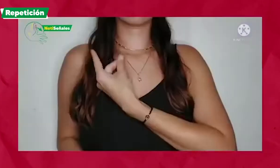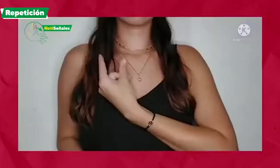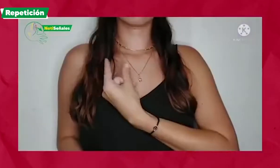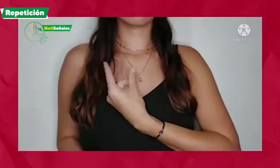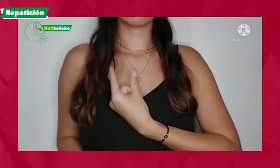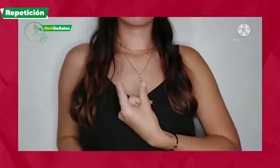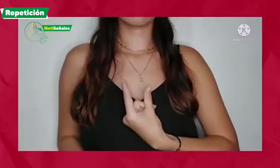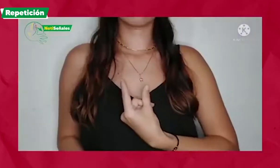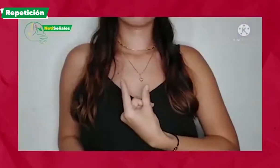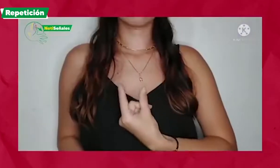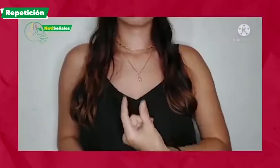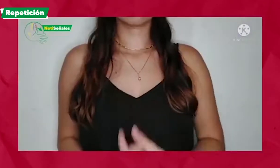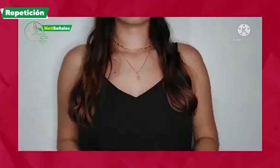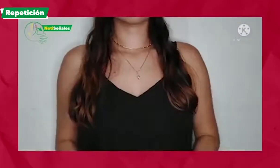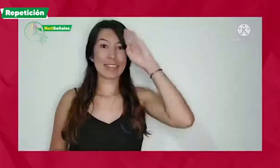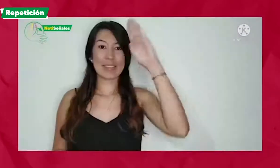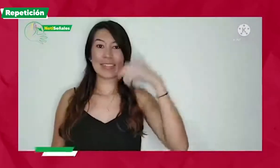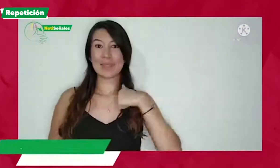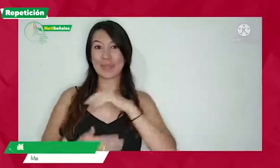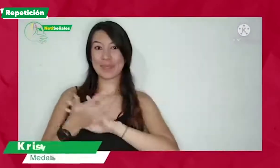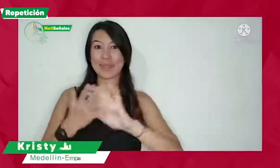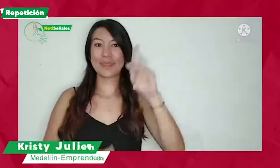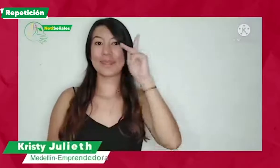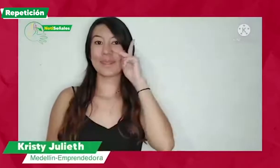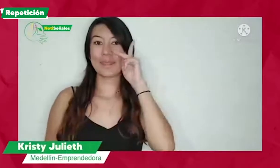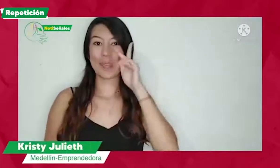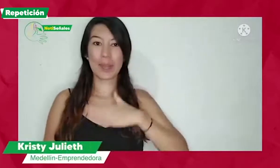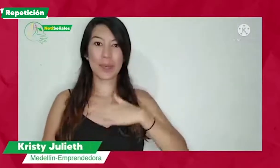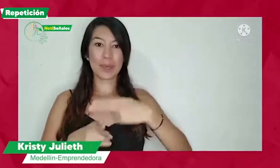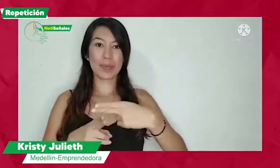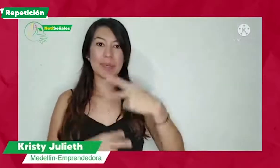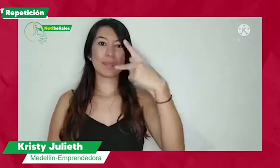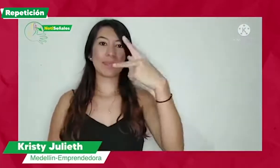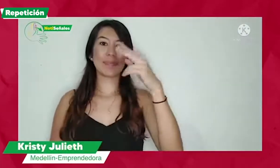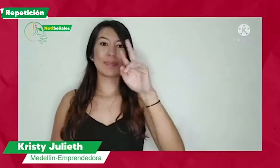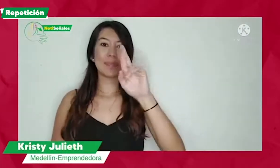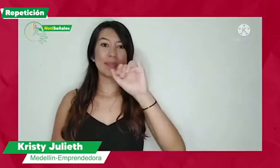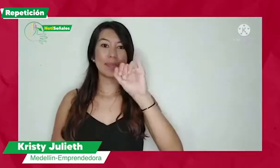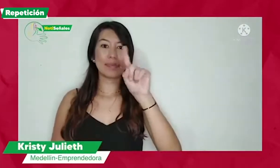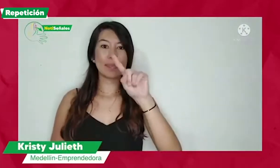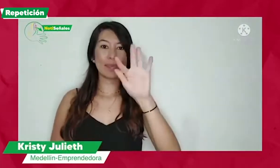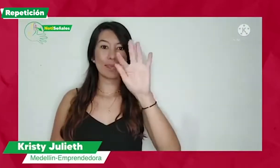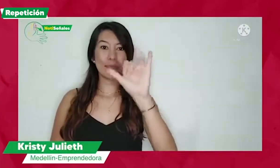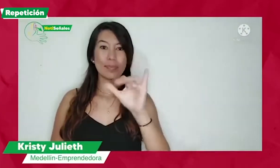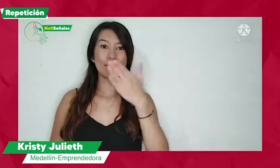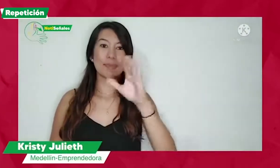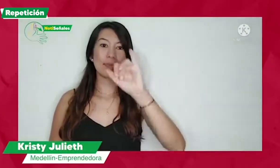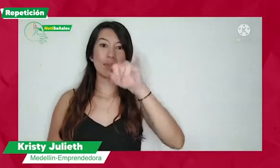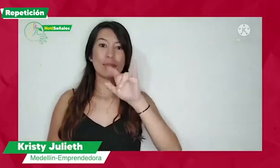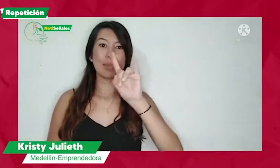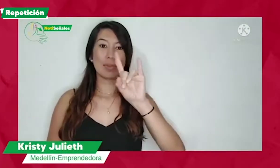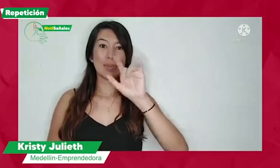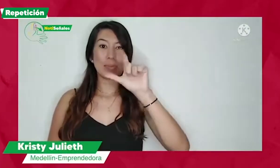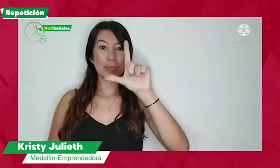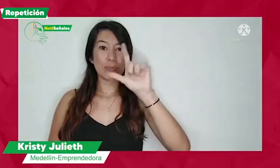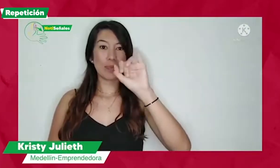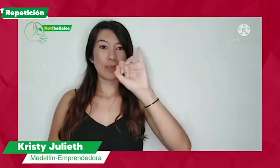Chris accesorios hola mi seña es esta mi nombre es Christy Juliet